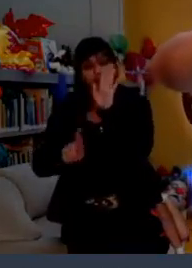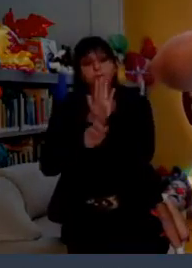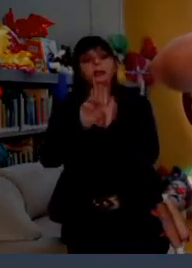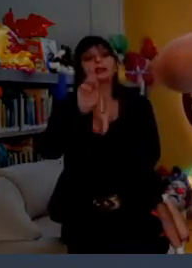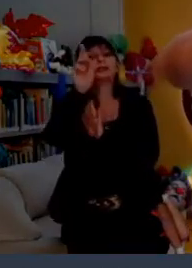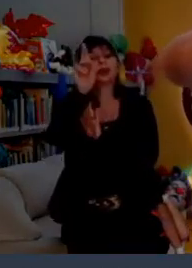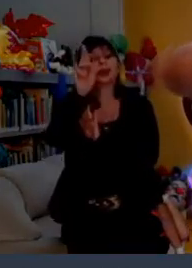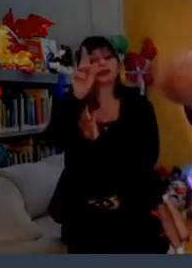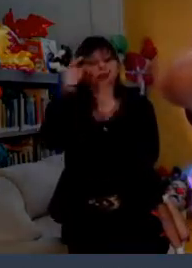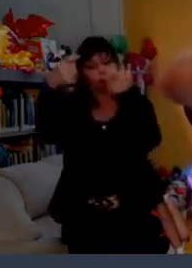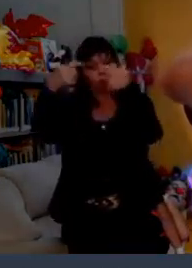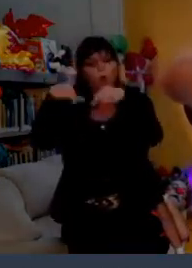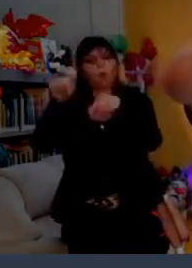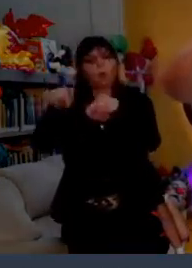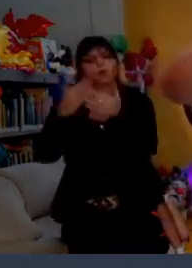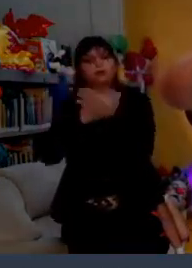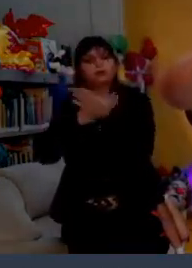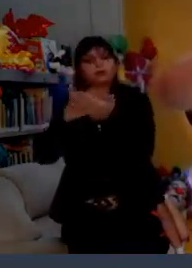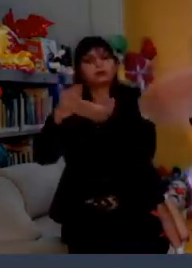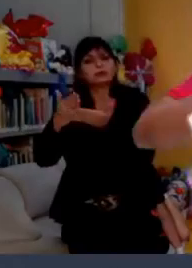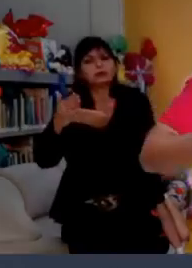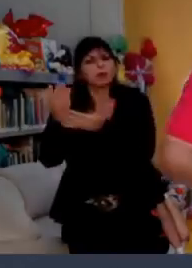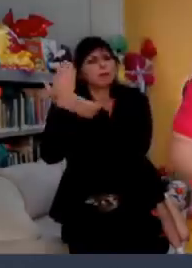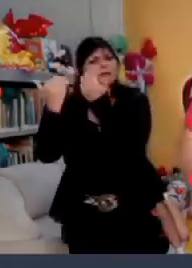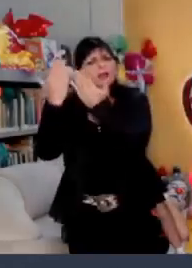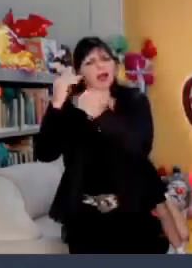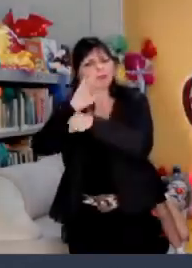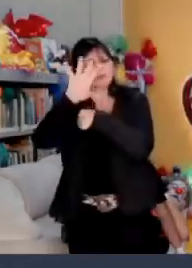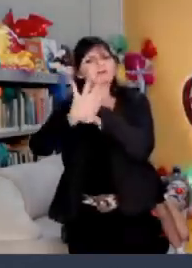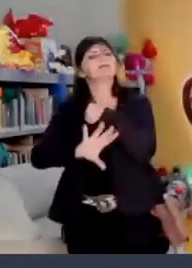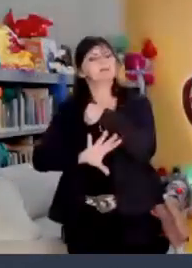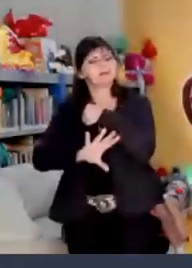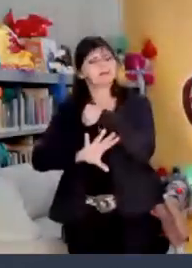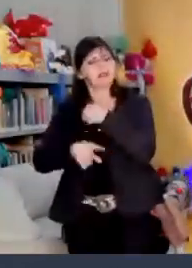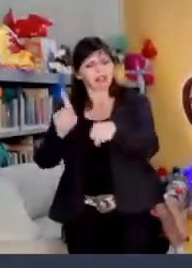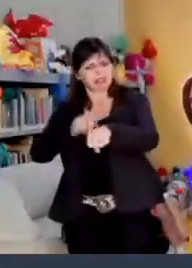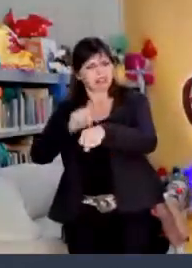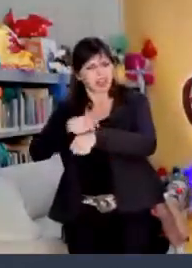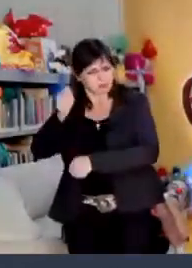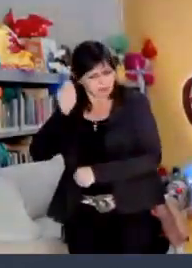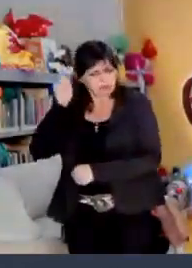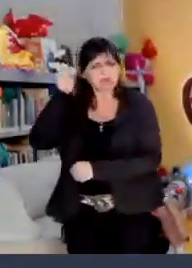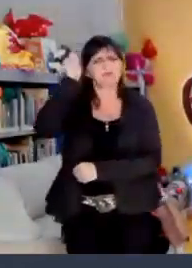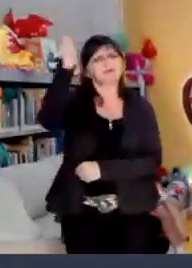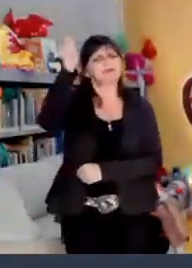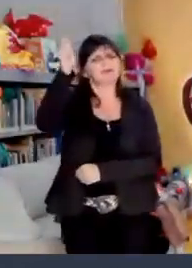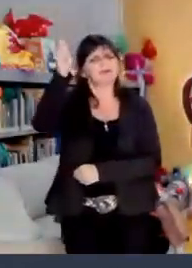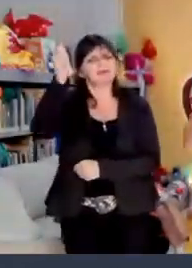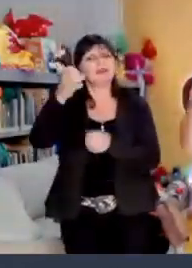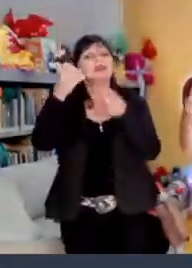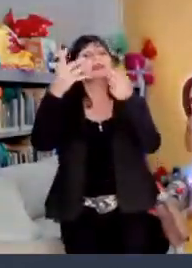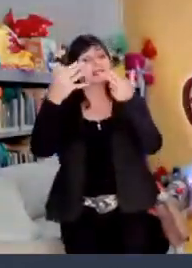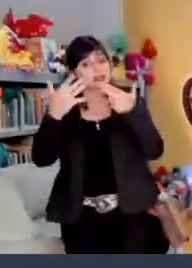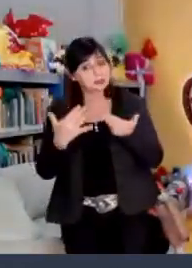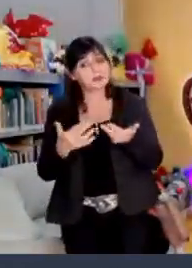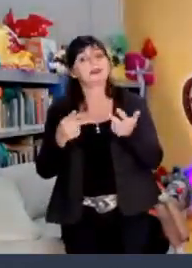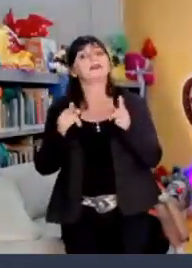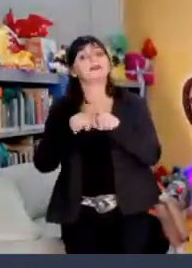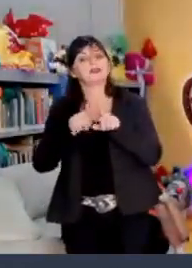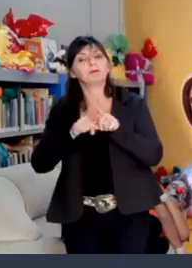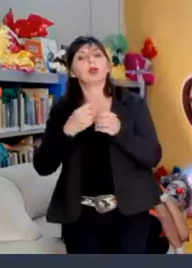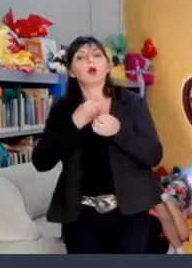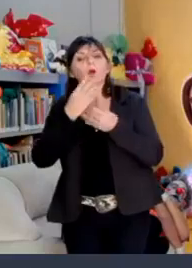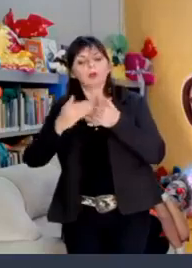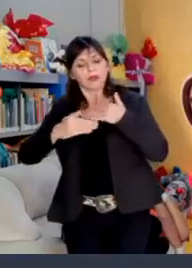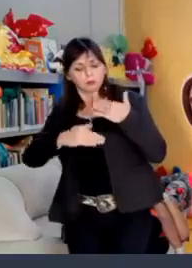Tempos Heróicos, Serra do Erechim, Tempos Heróicos. E que ele conta um pouco, ele restaura um pouco dessa